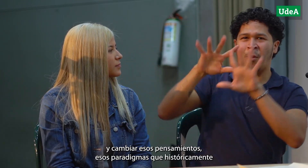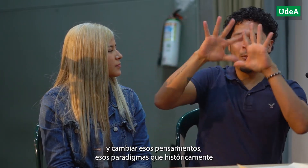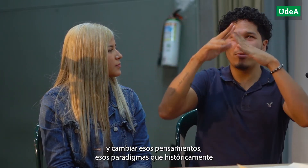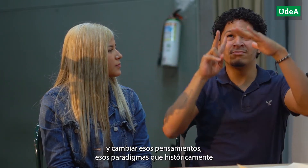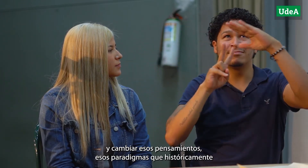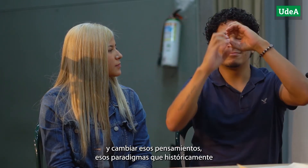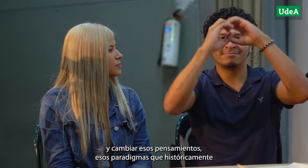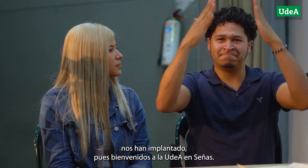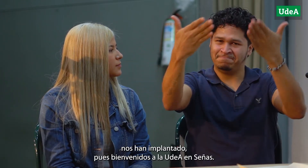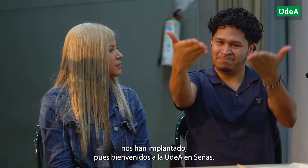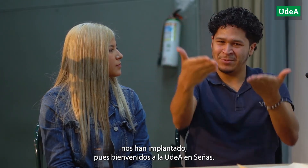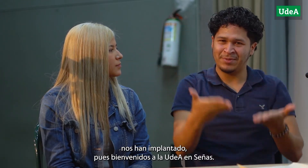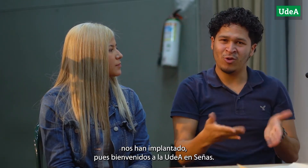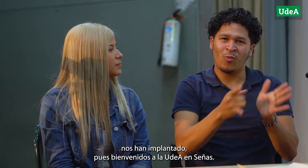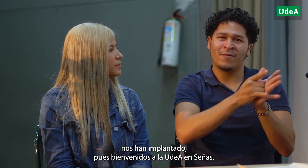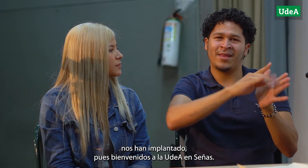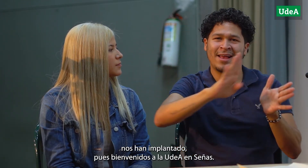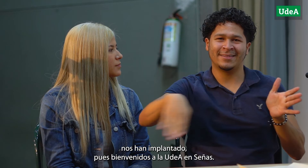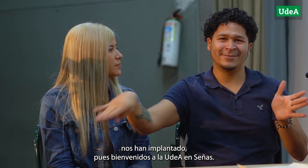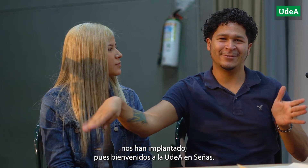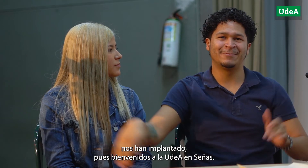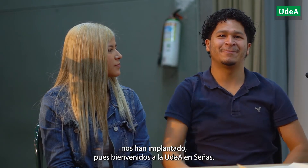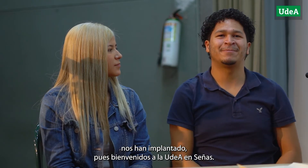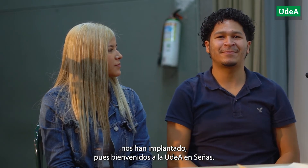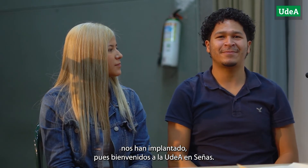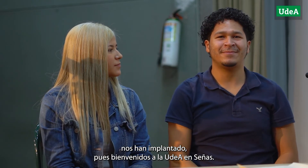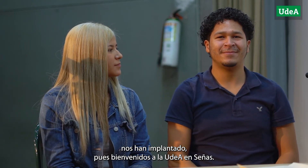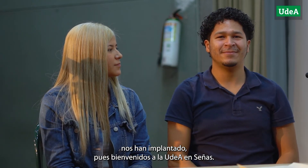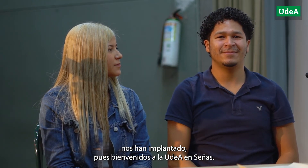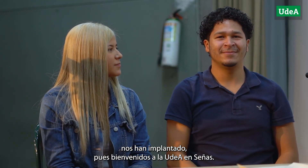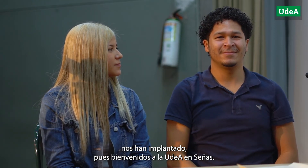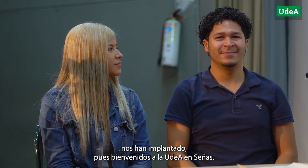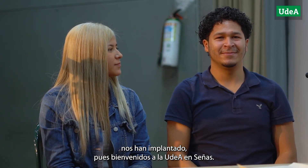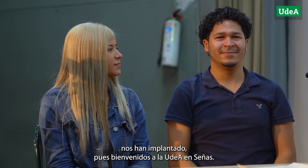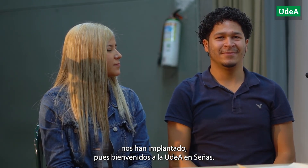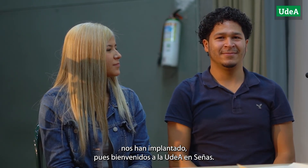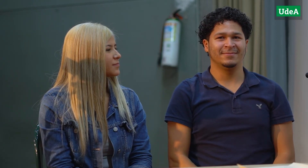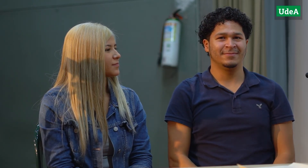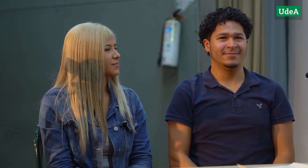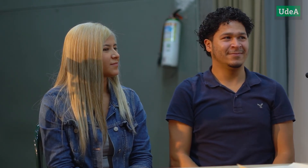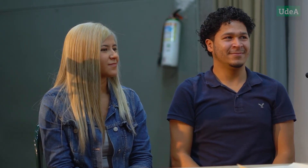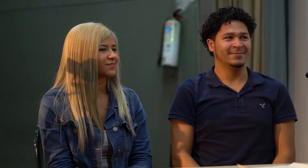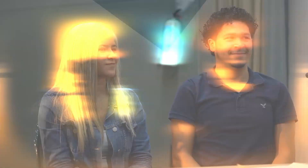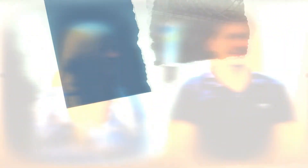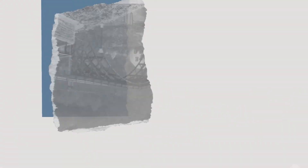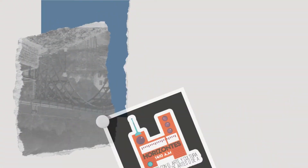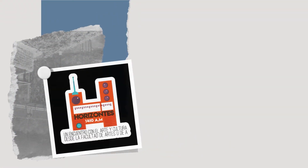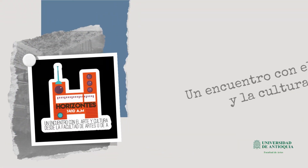paradigmas que históricamente nos han implantado, pues bienvenidos a la UdeA en Señas.